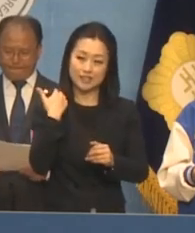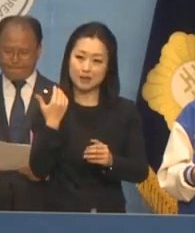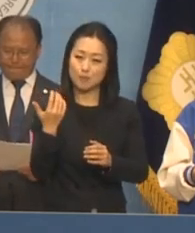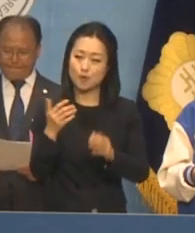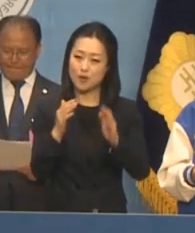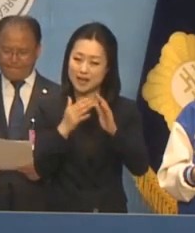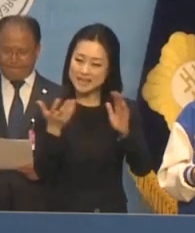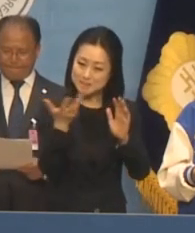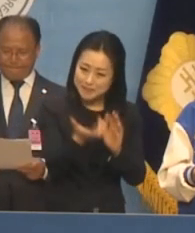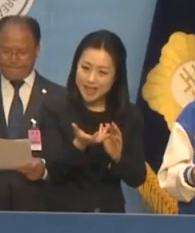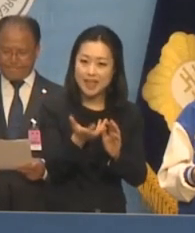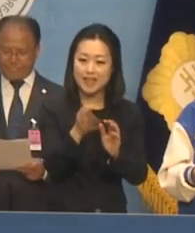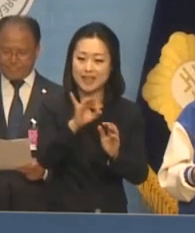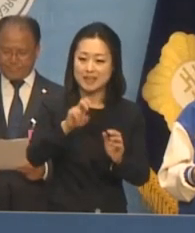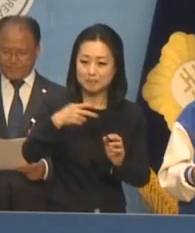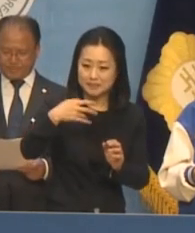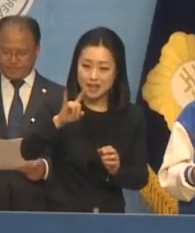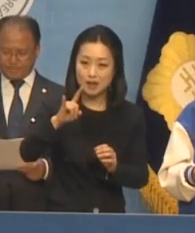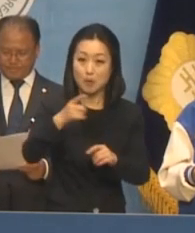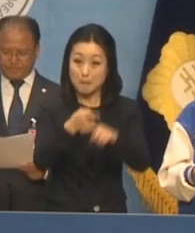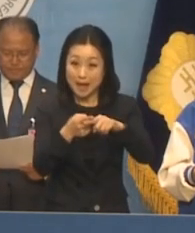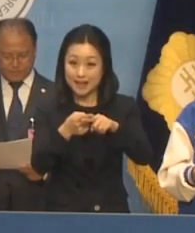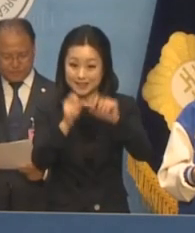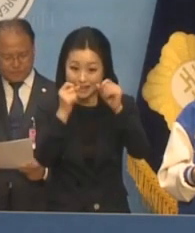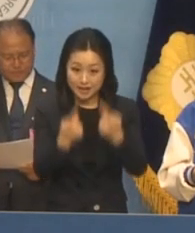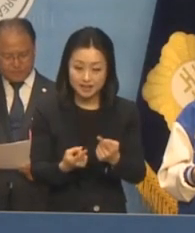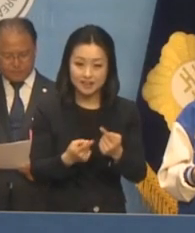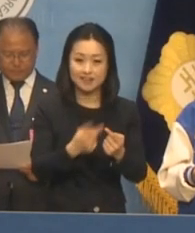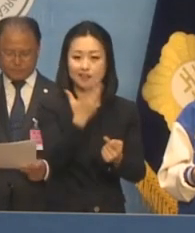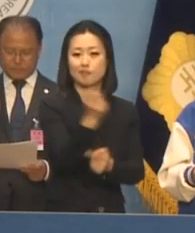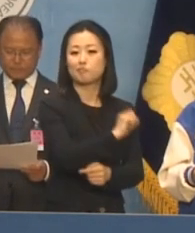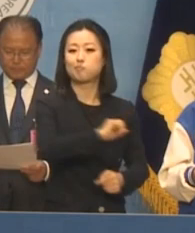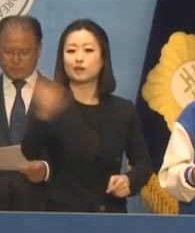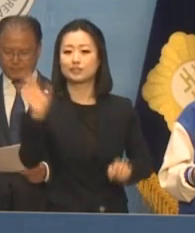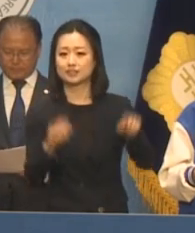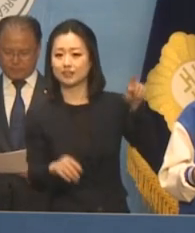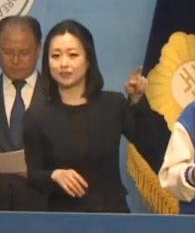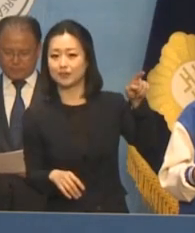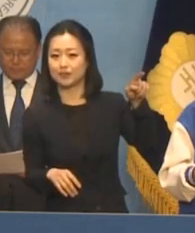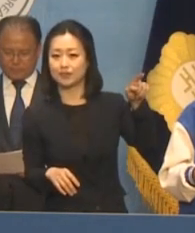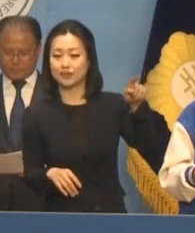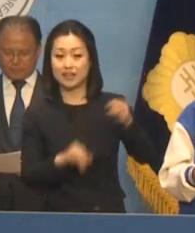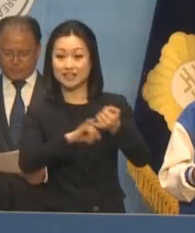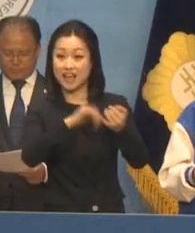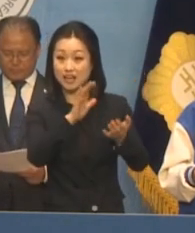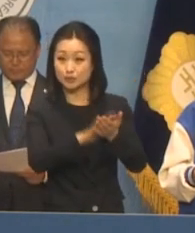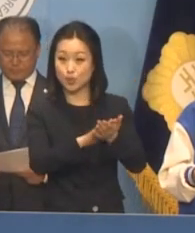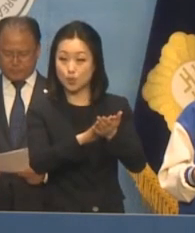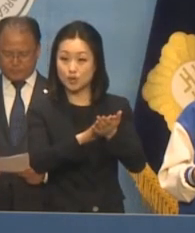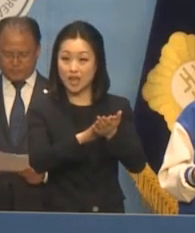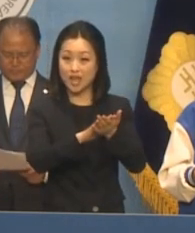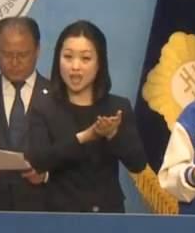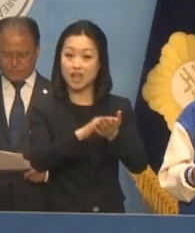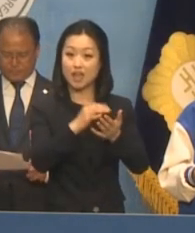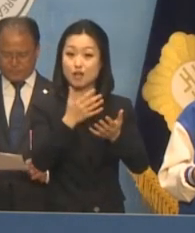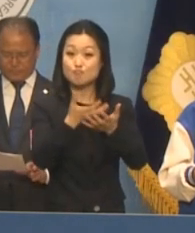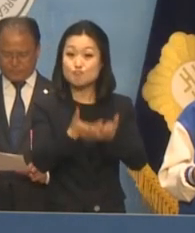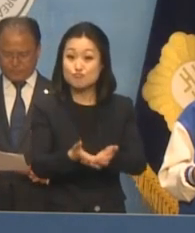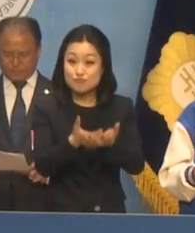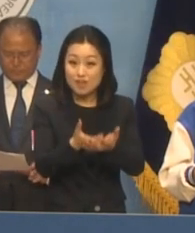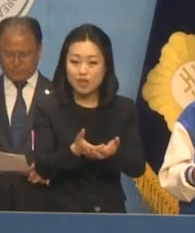손바닥 뒤지듯 백지화 시켜 버렸습니다 윤성열 대통령 약속의 무게는 깃털만